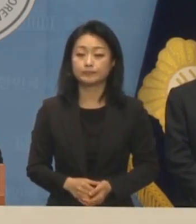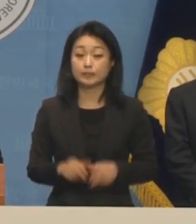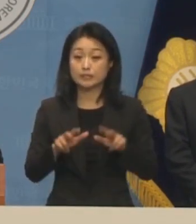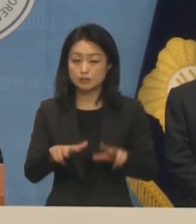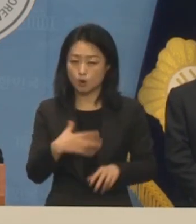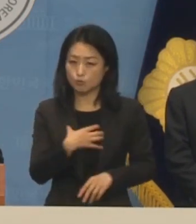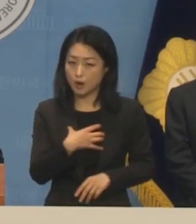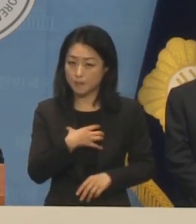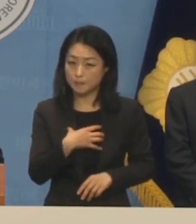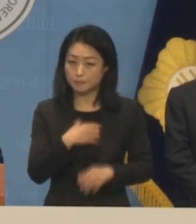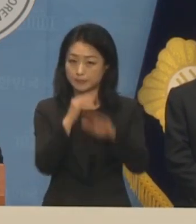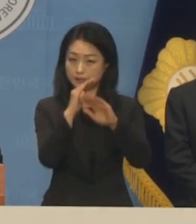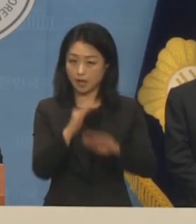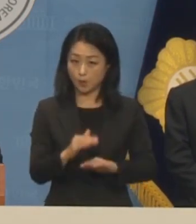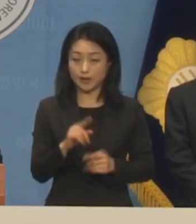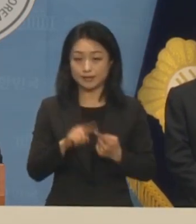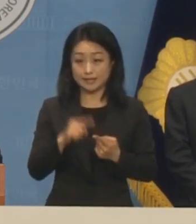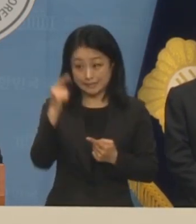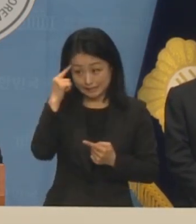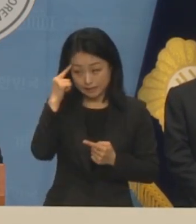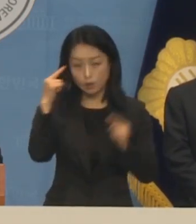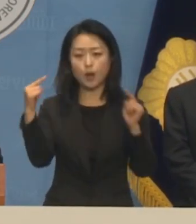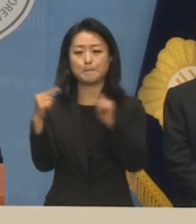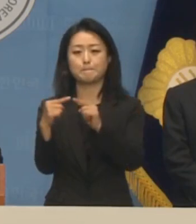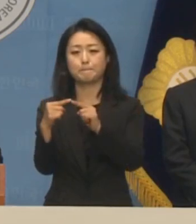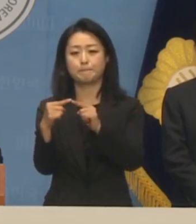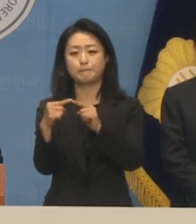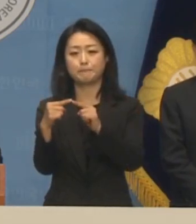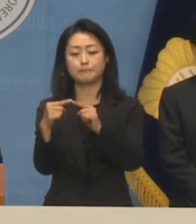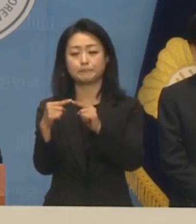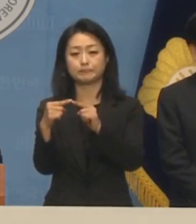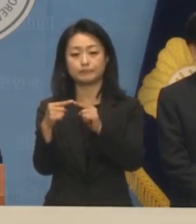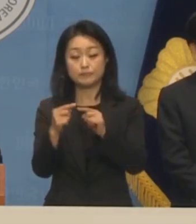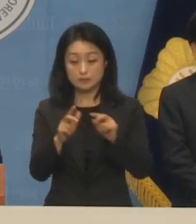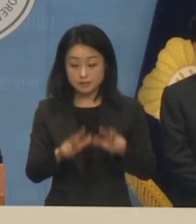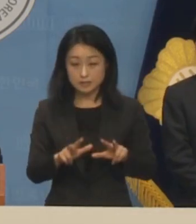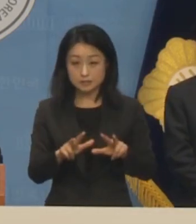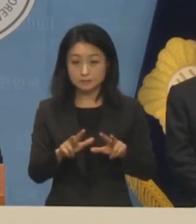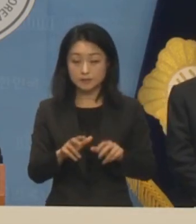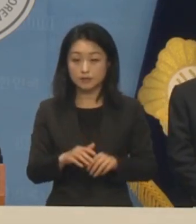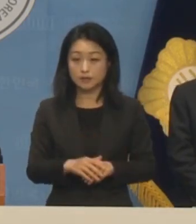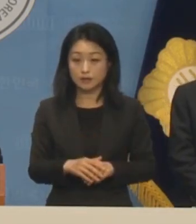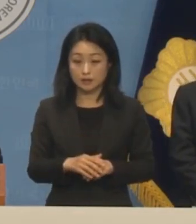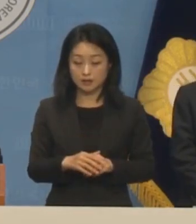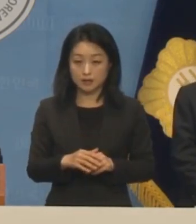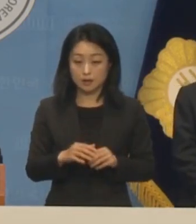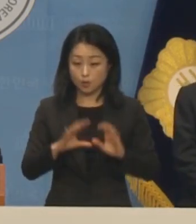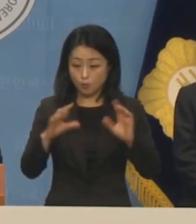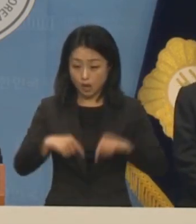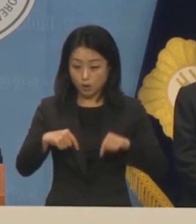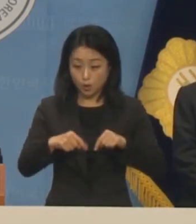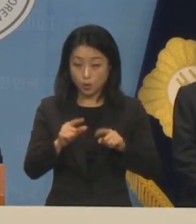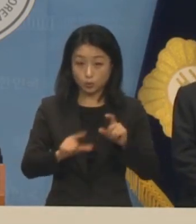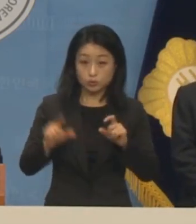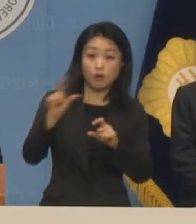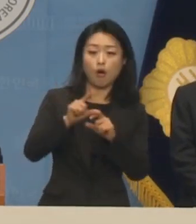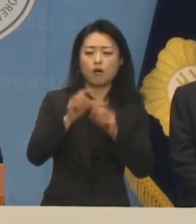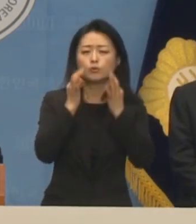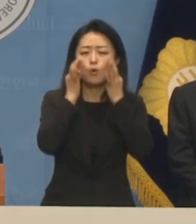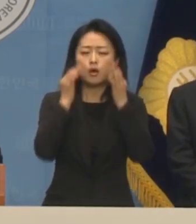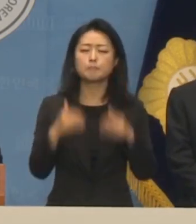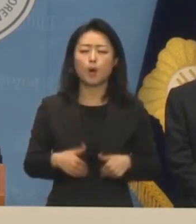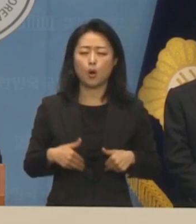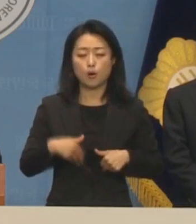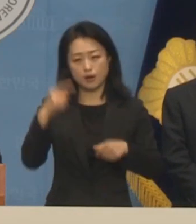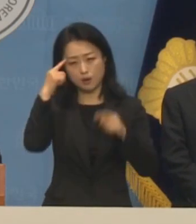위험성에 대한 인식의 공감대를 이루었고 지금보다 더 많은 외교적 노력이 있어야 된다는 데 대해서도